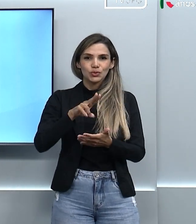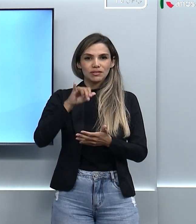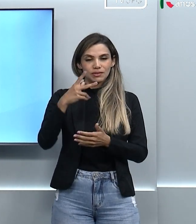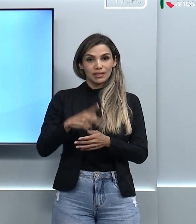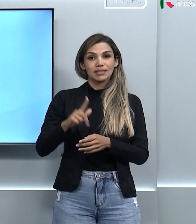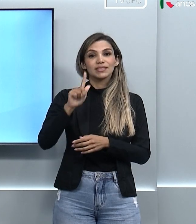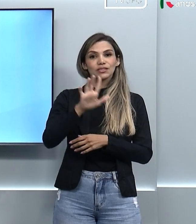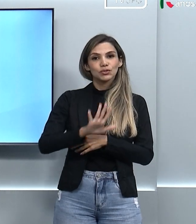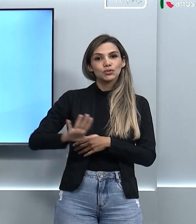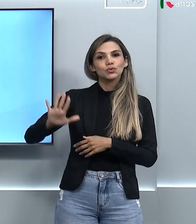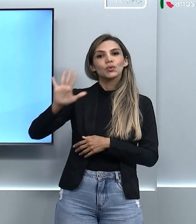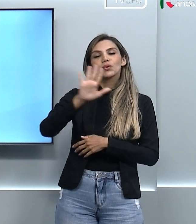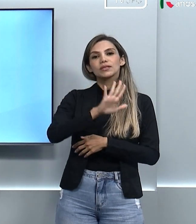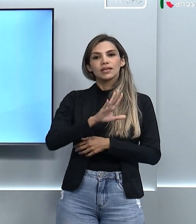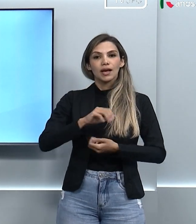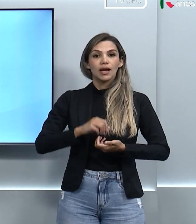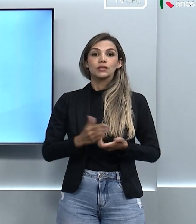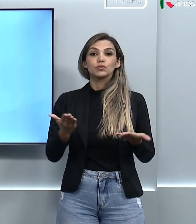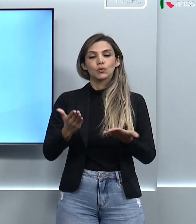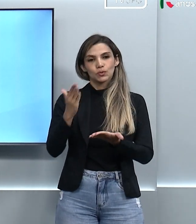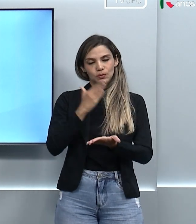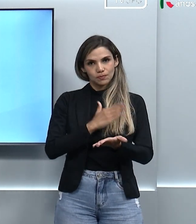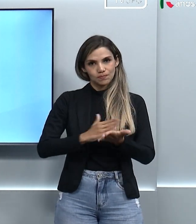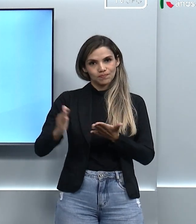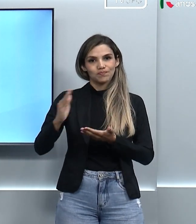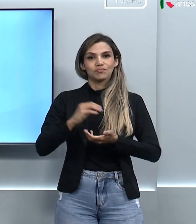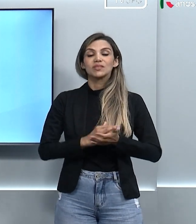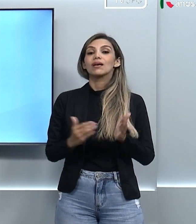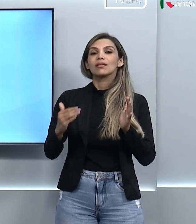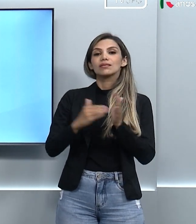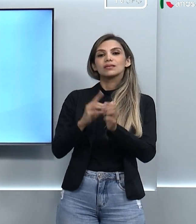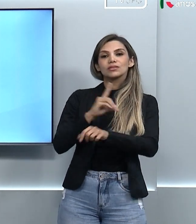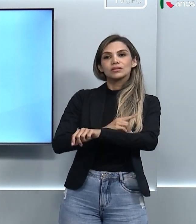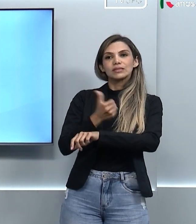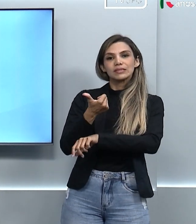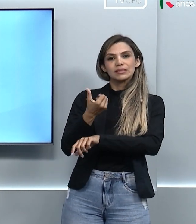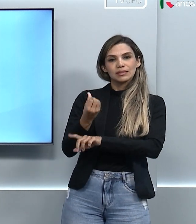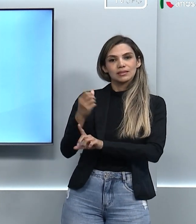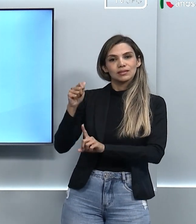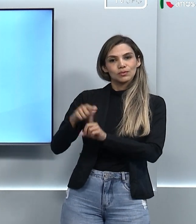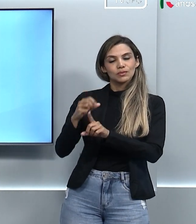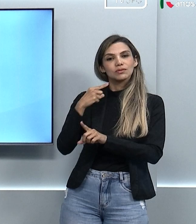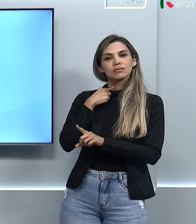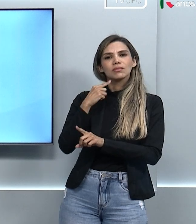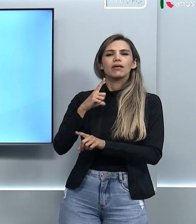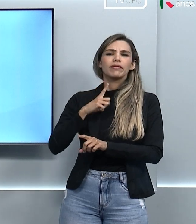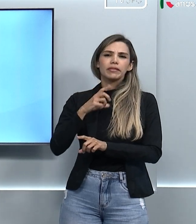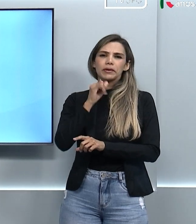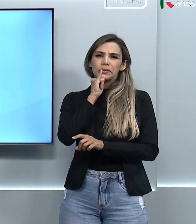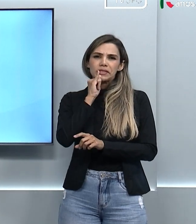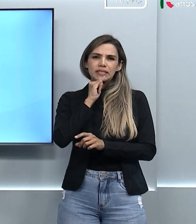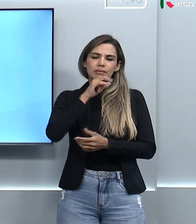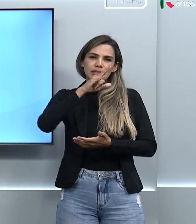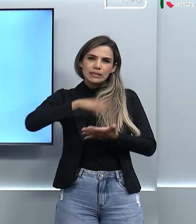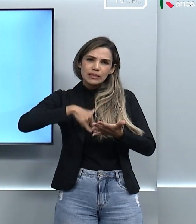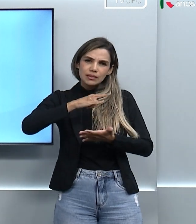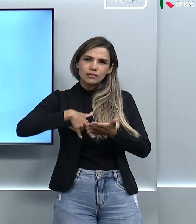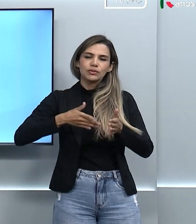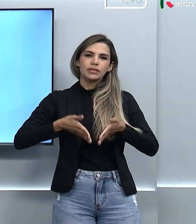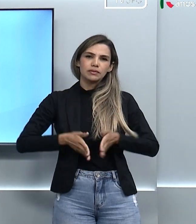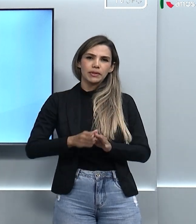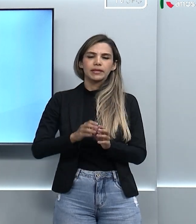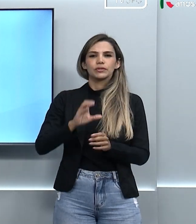Registre-se 2025, começa hoje. Até o dia 16, serão oferecidos serviços de emissão de certidão